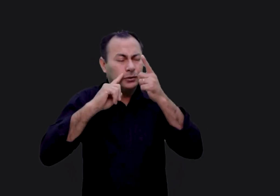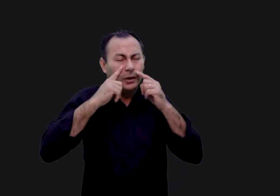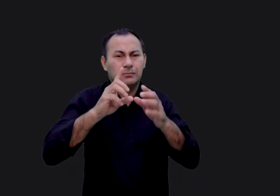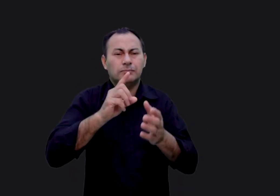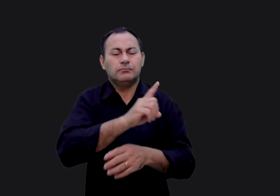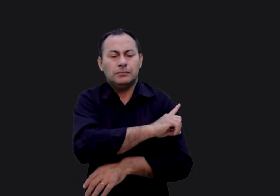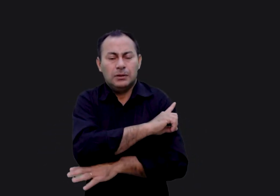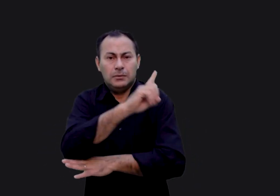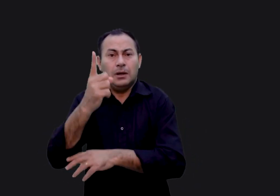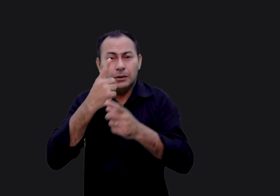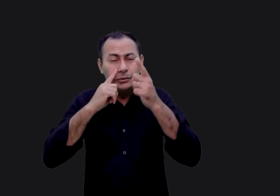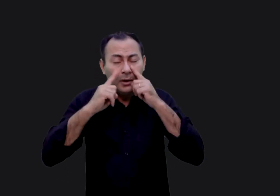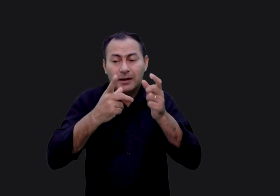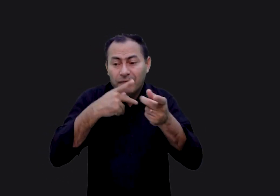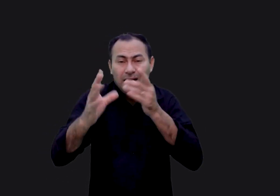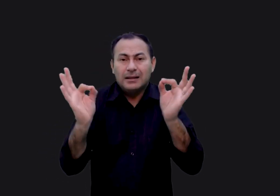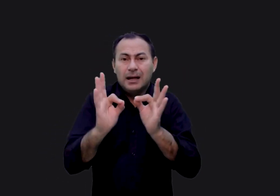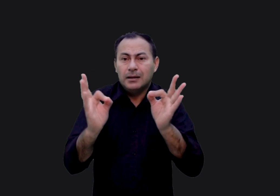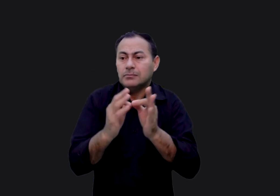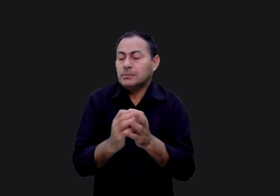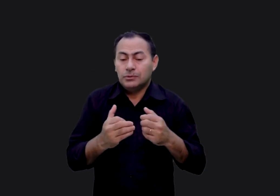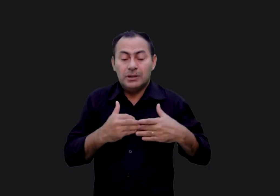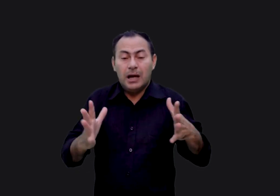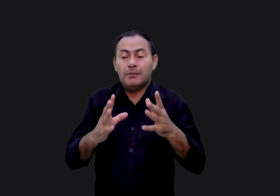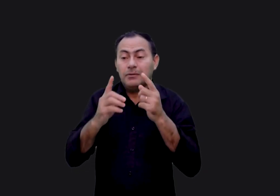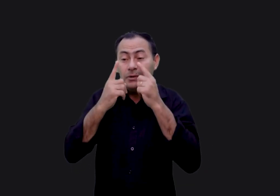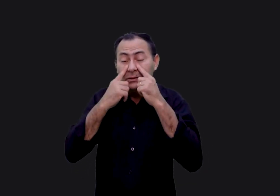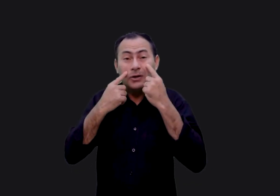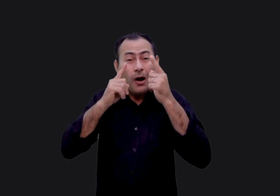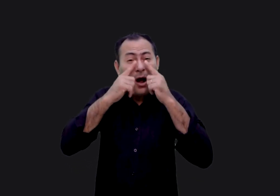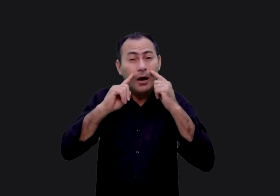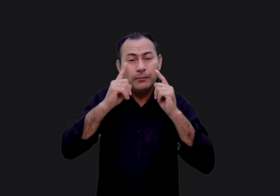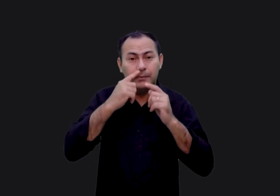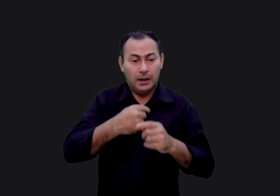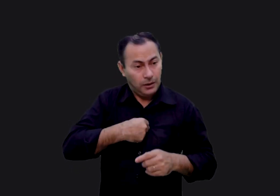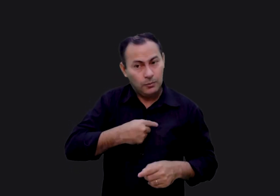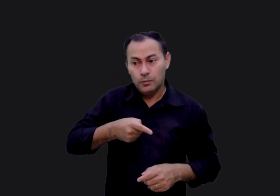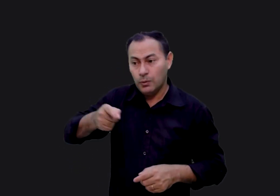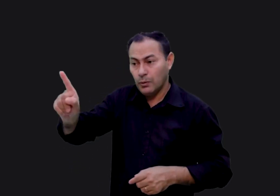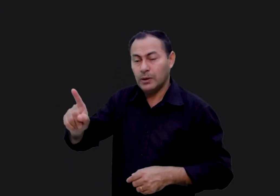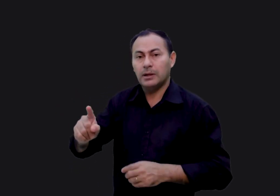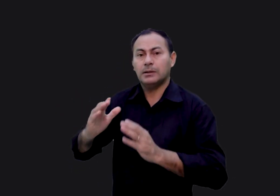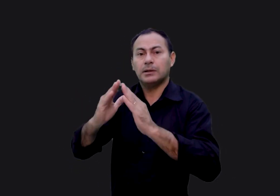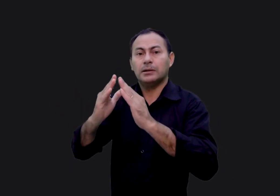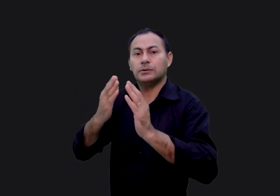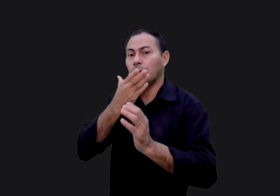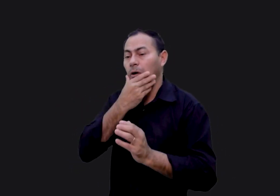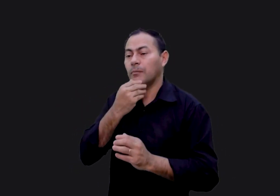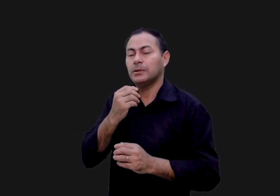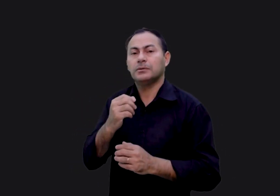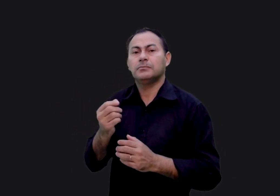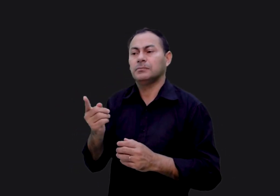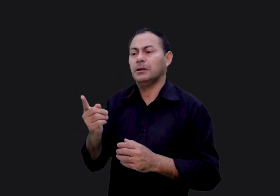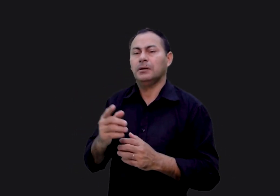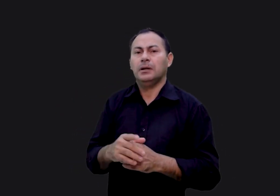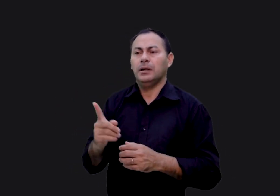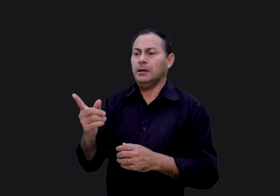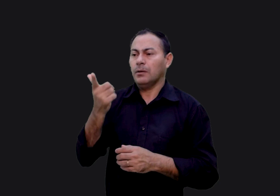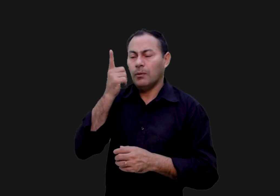chora o tempo todo e não fala nada, não se abre. Então fui visitar esse senhor. Quando finalmente ele